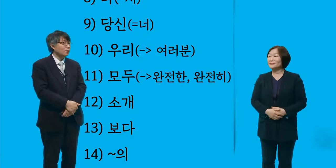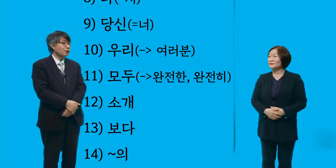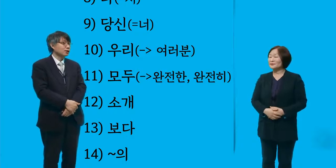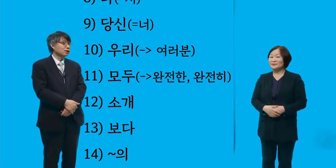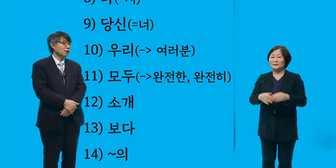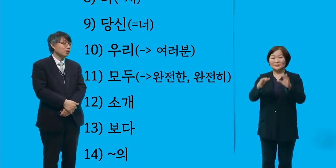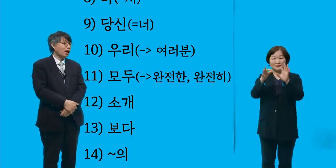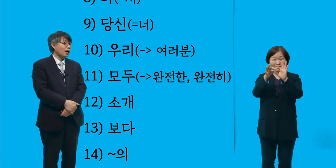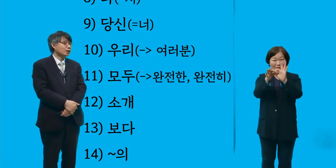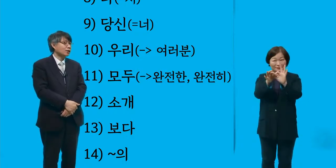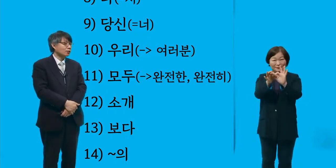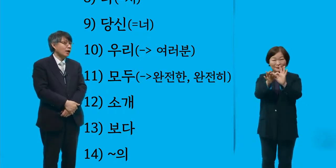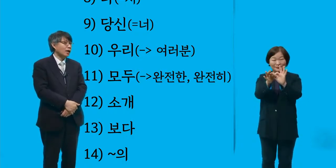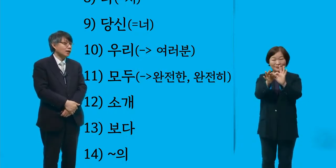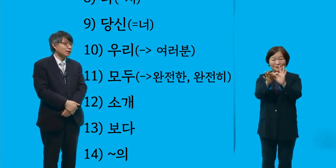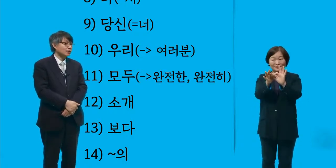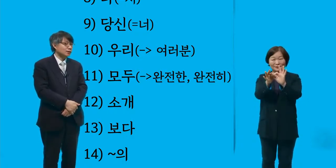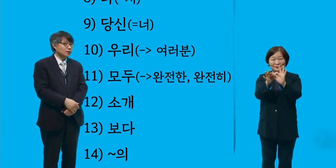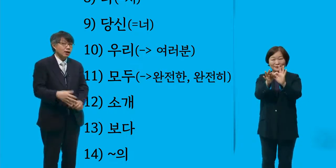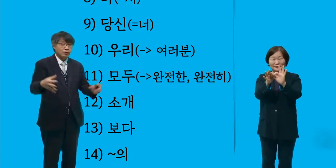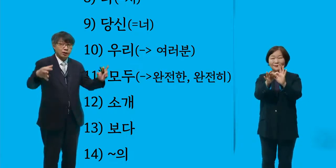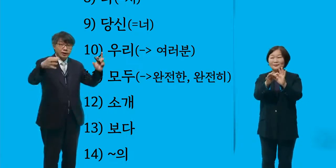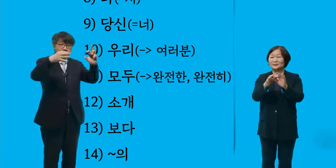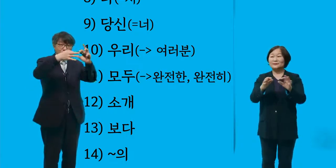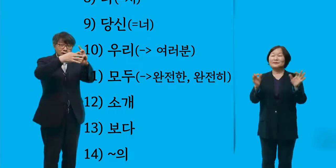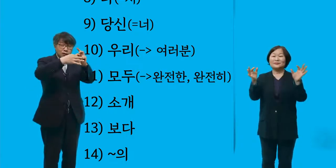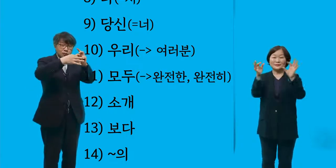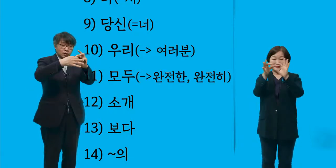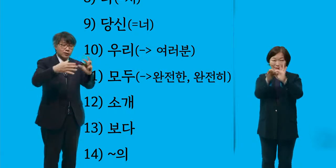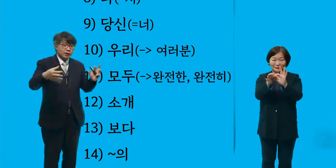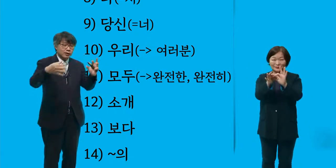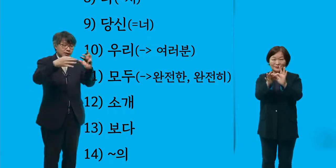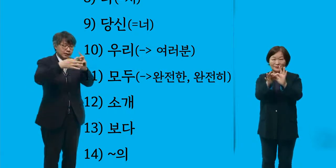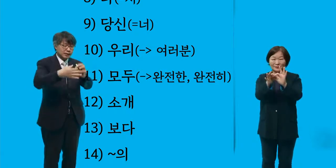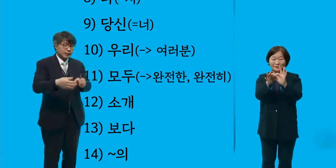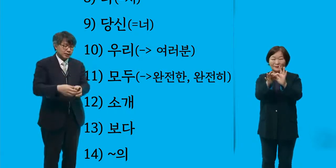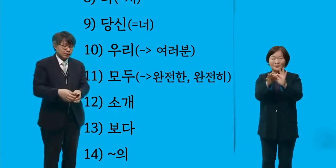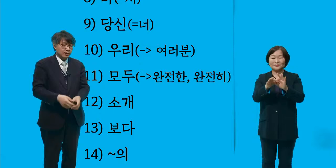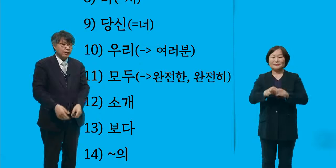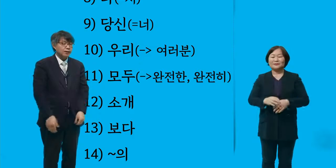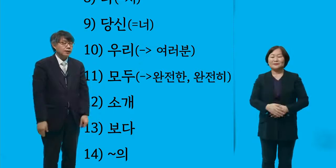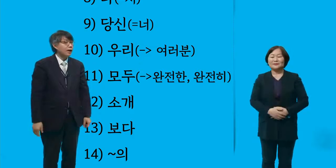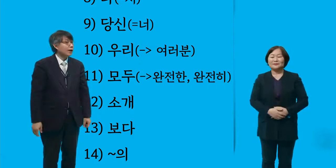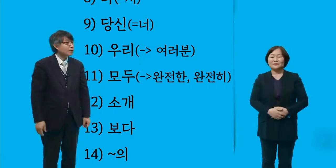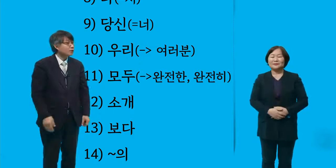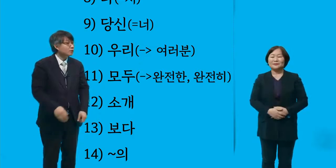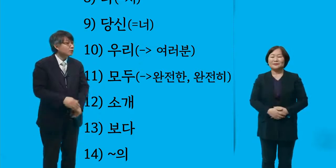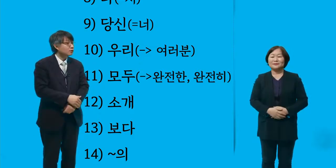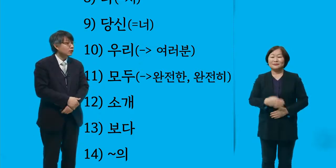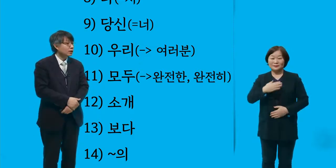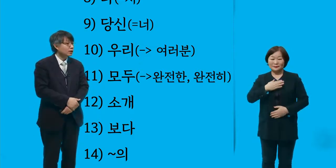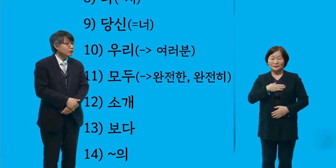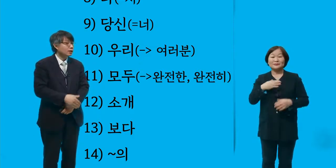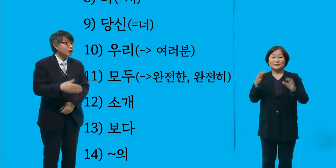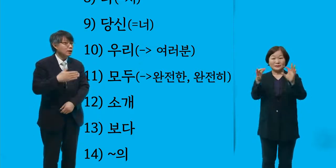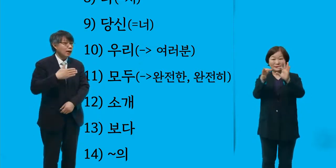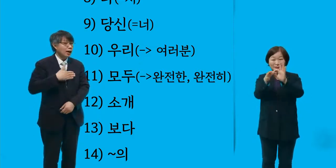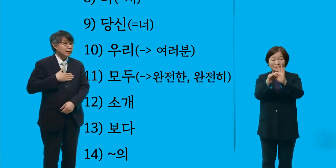의하면 나의 관계가 있는, 그러니까 이렇게 딱 엮어주는 겁니다. 이제 나의 이름은, 저의 이름은